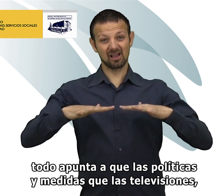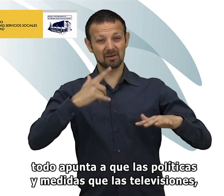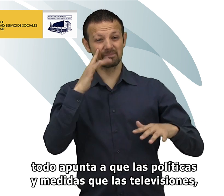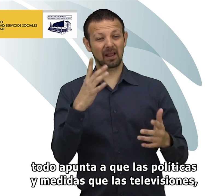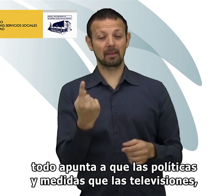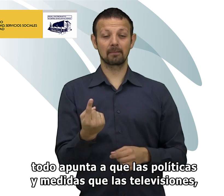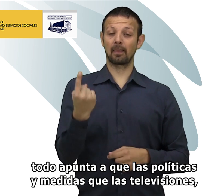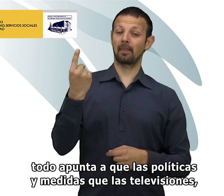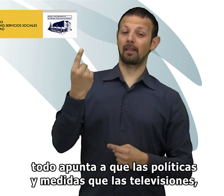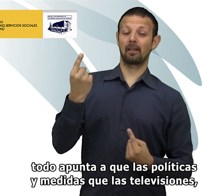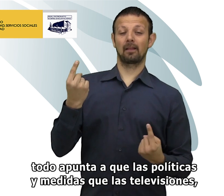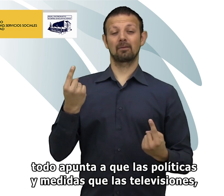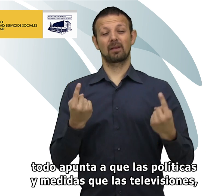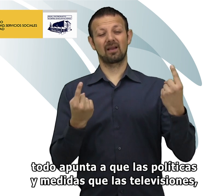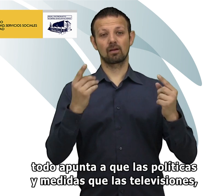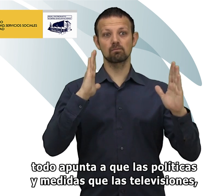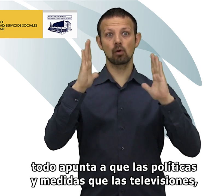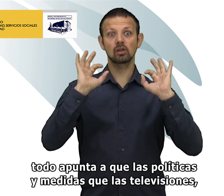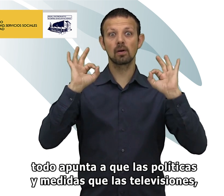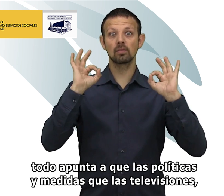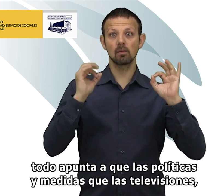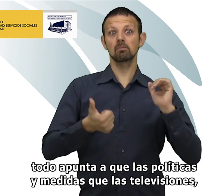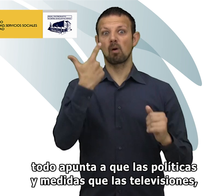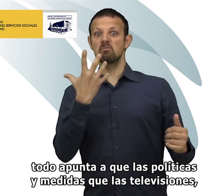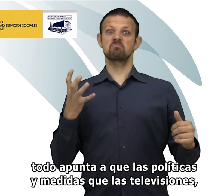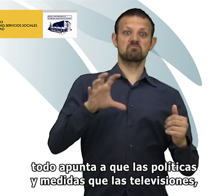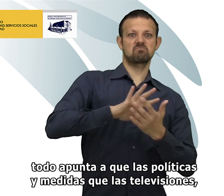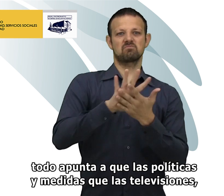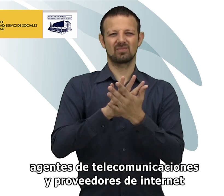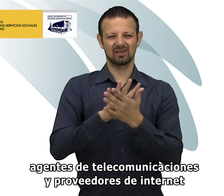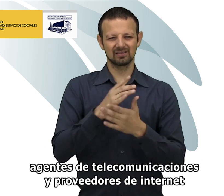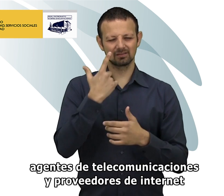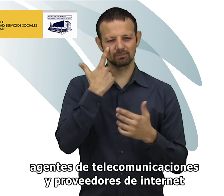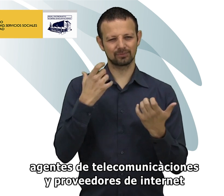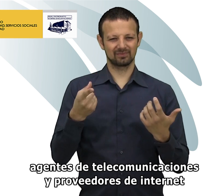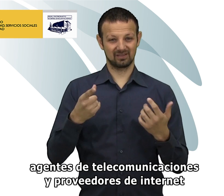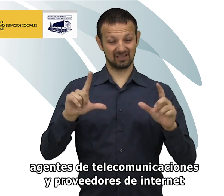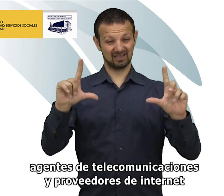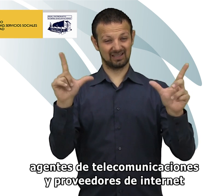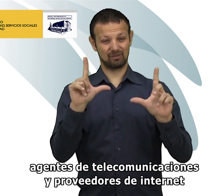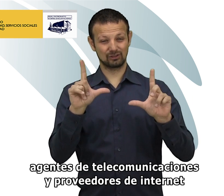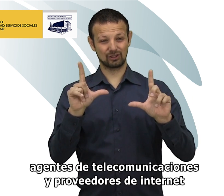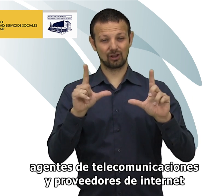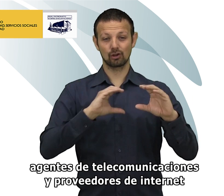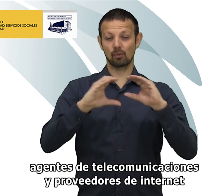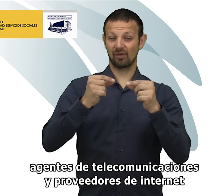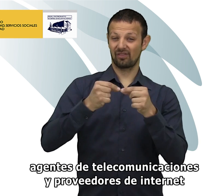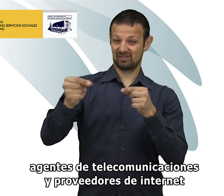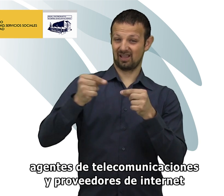agentes de telecomunicaciones y proveedores de Internet van incorporando dejarán entrever una comunicación y acceso